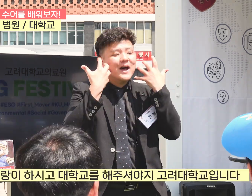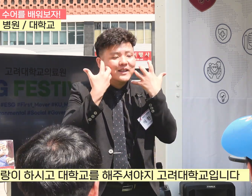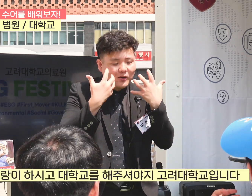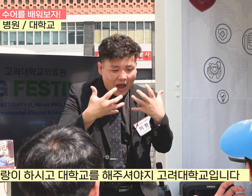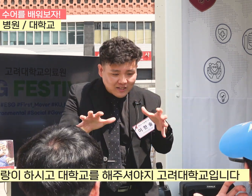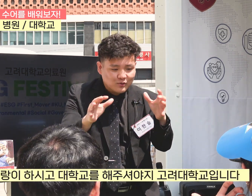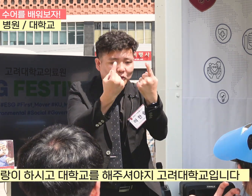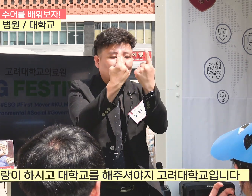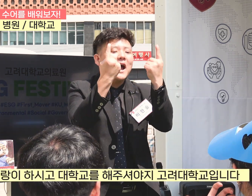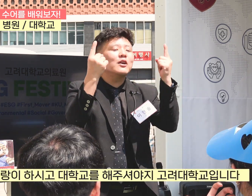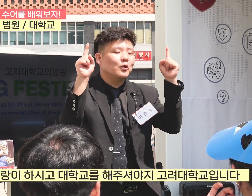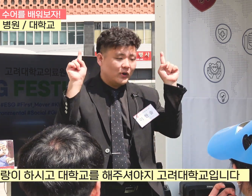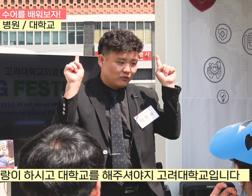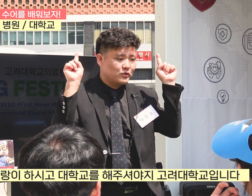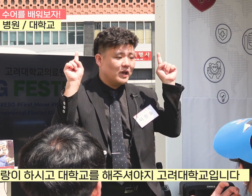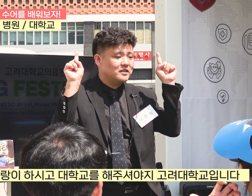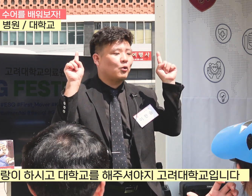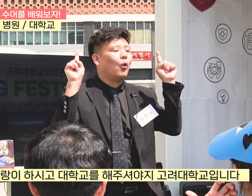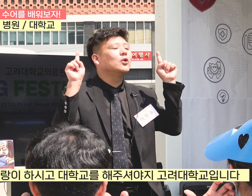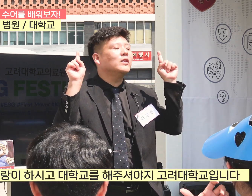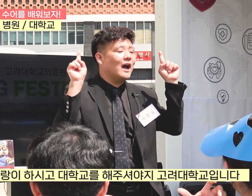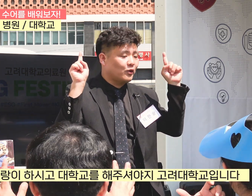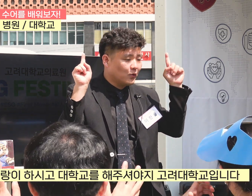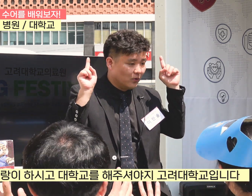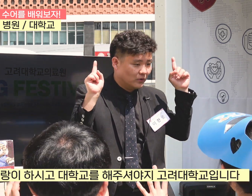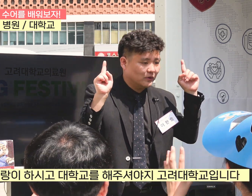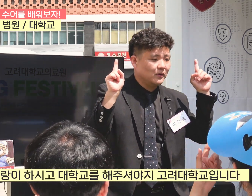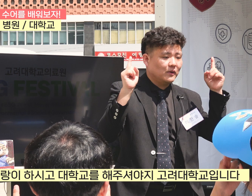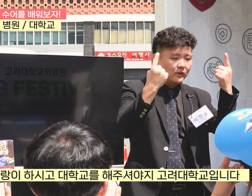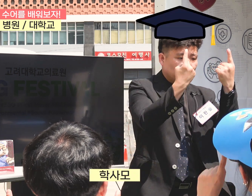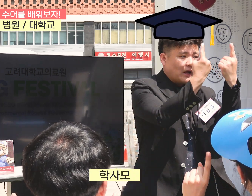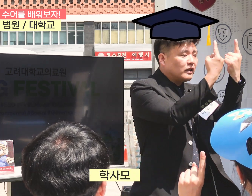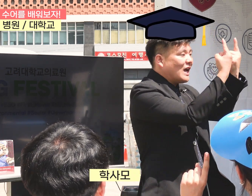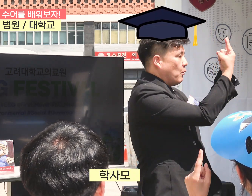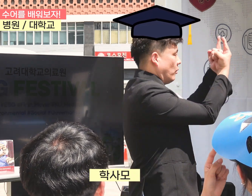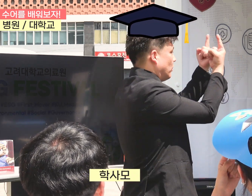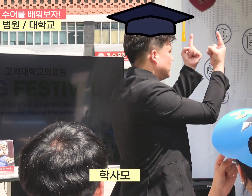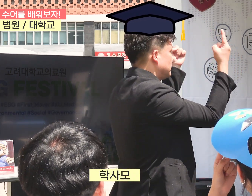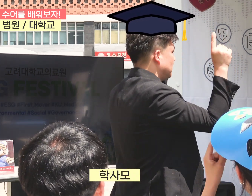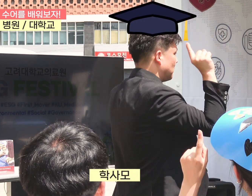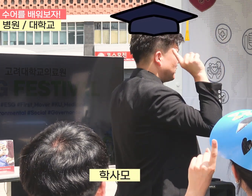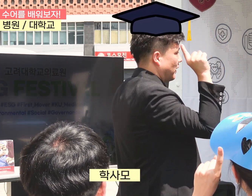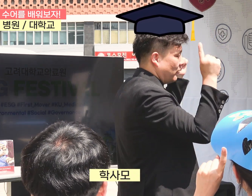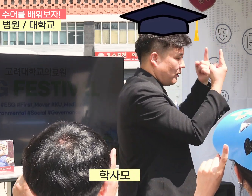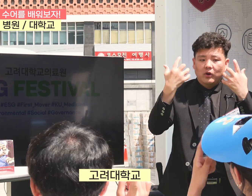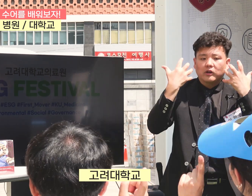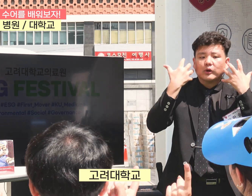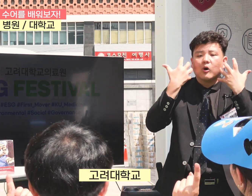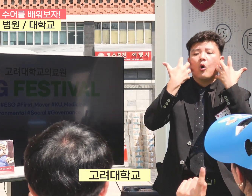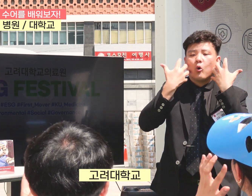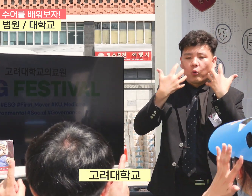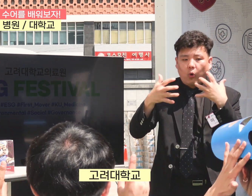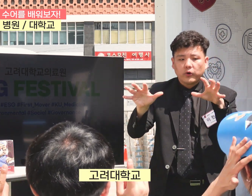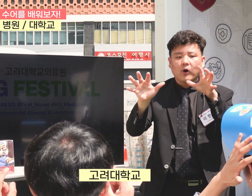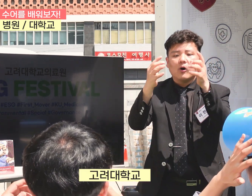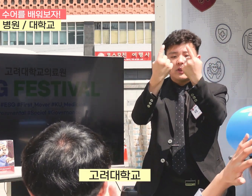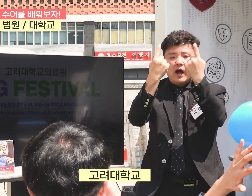이거 하시고 대학교를 해주셔야지 고려대학교로 학사모 쓰는 거. 예. 그래서 고려대학교.